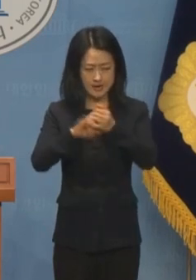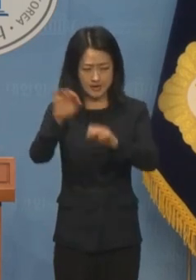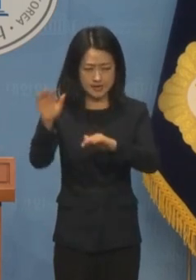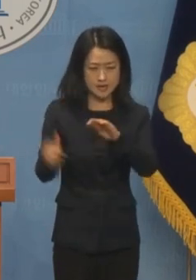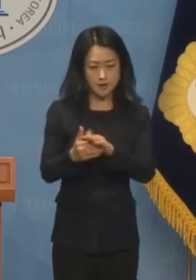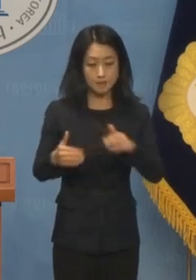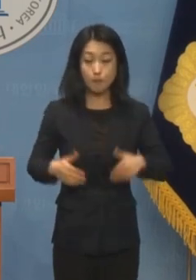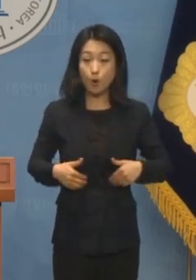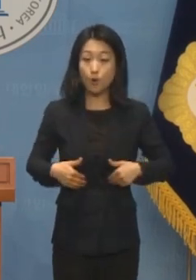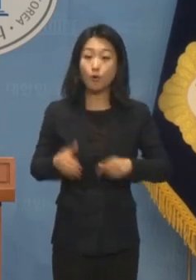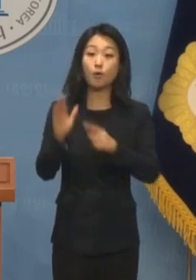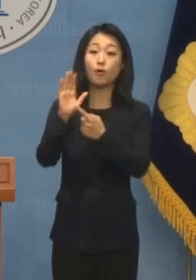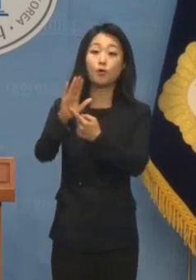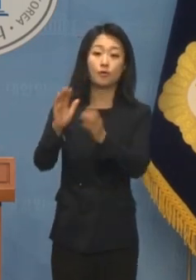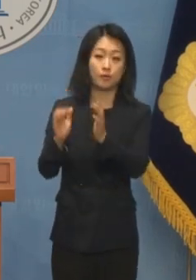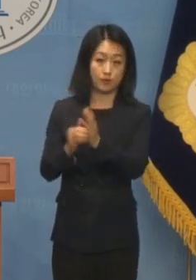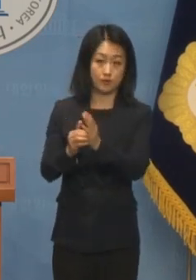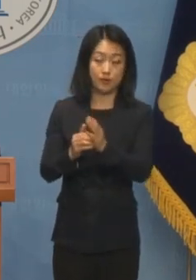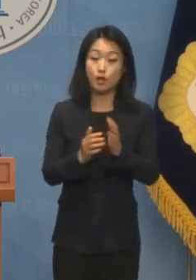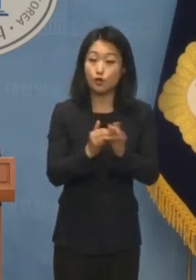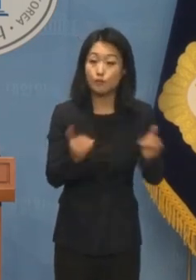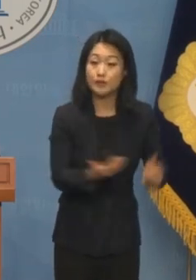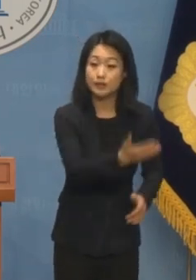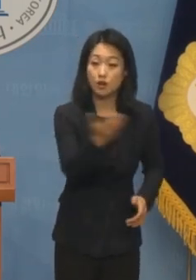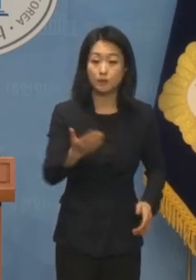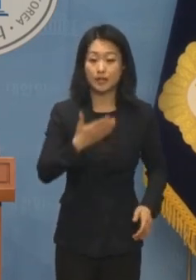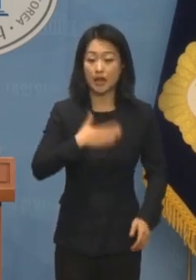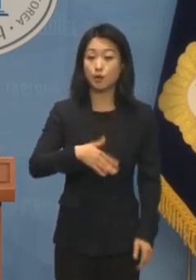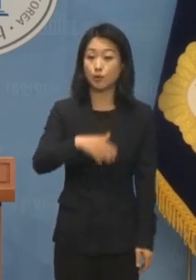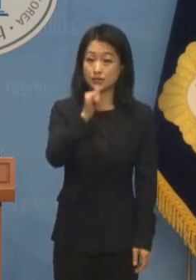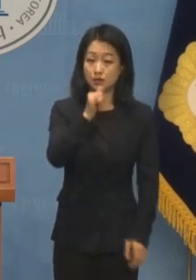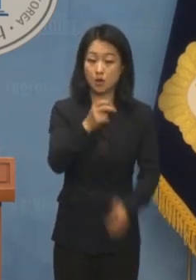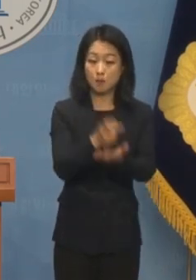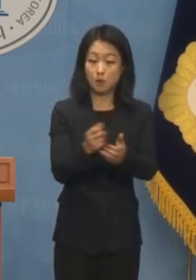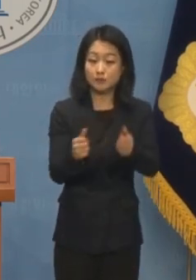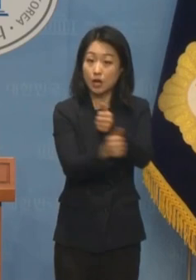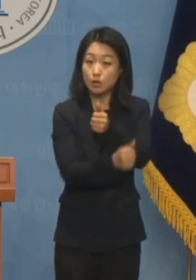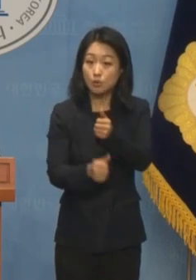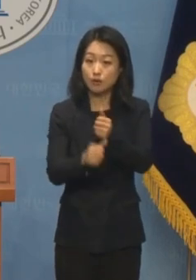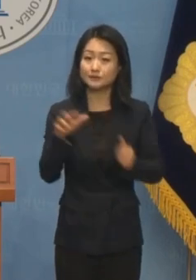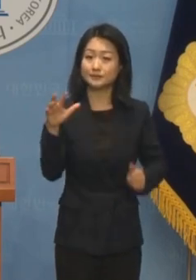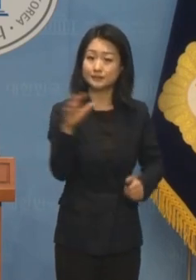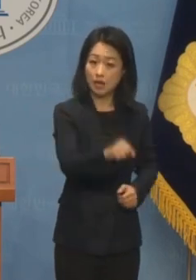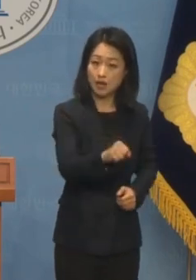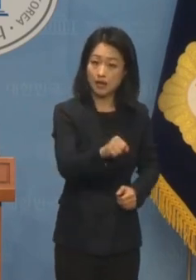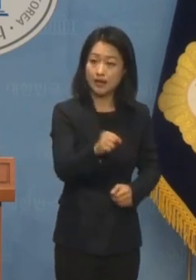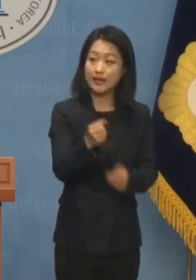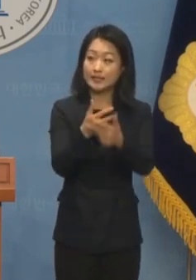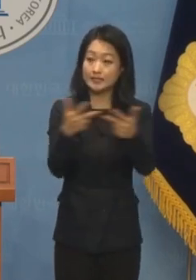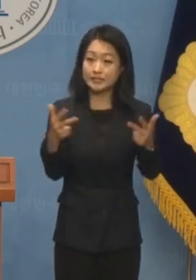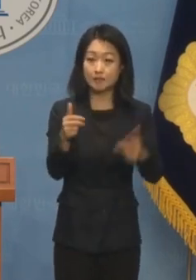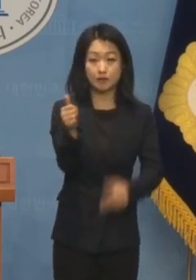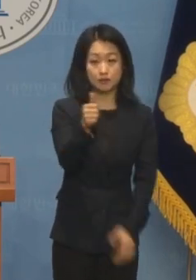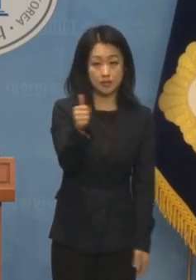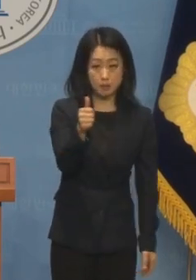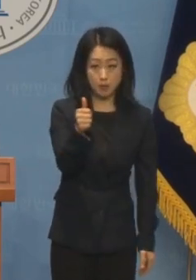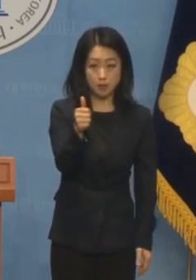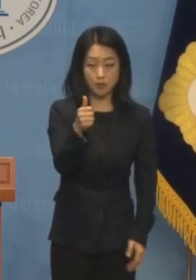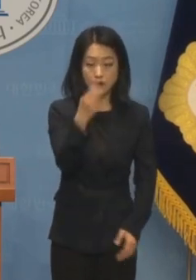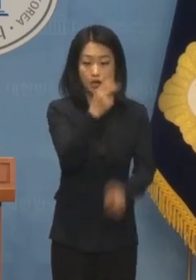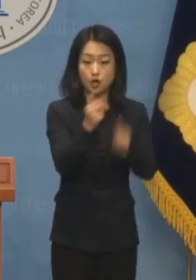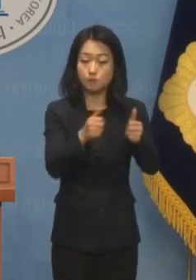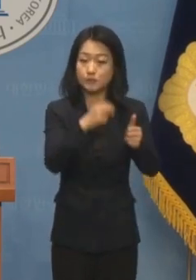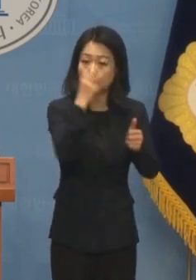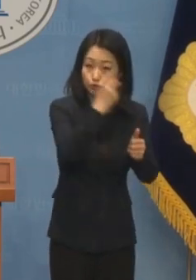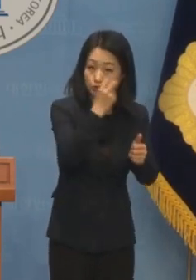했습니다 국민은 알고 있습니다 법사위를 장악하여 이재명 대표의 검찰